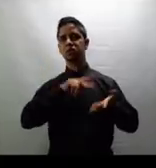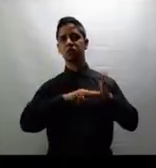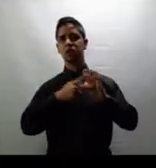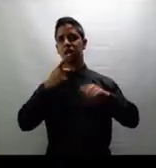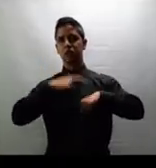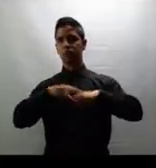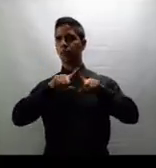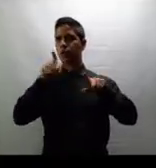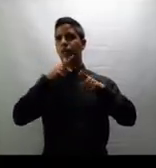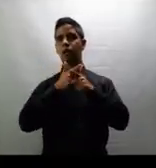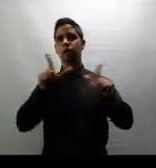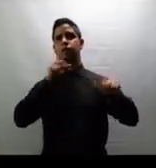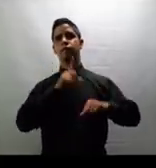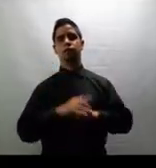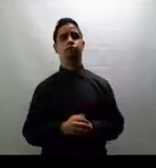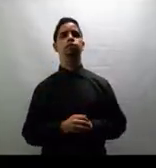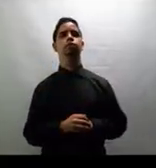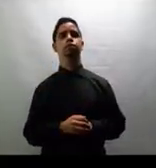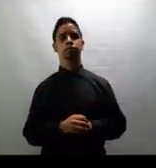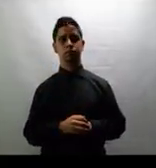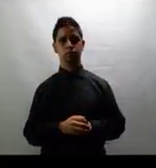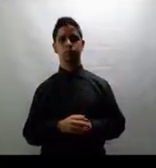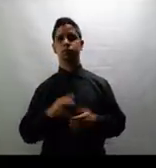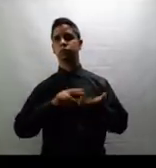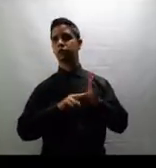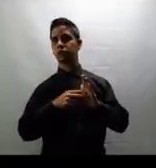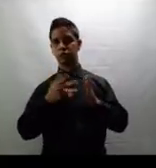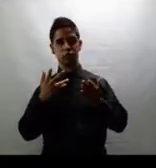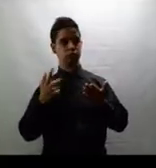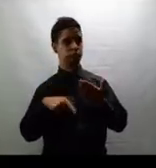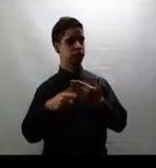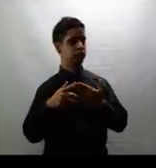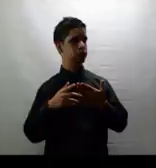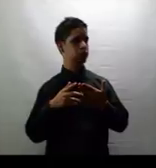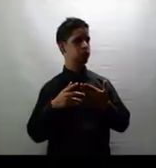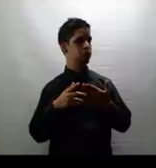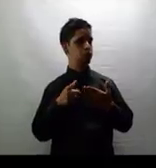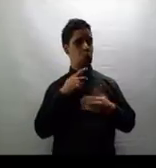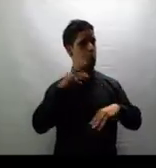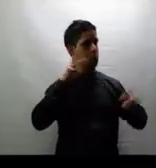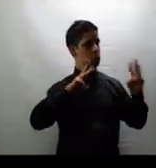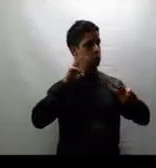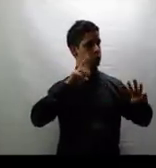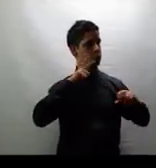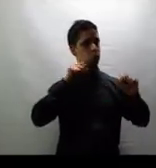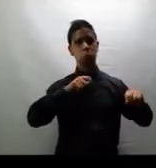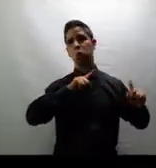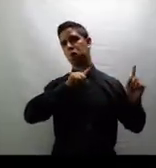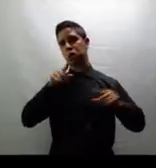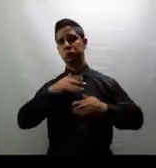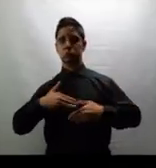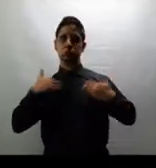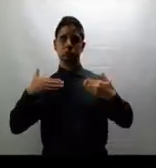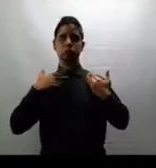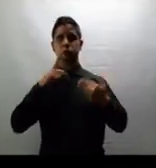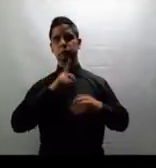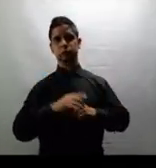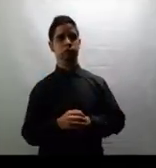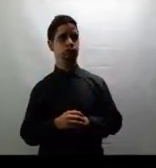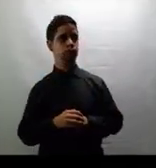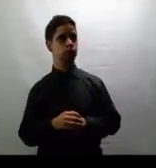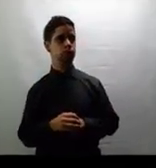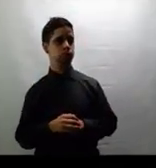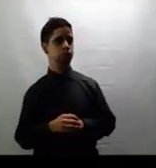de que éste fuera muy bien así que hasta que puedes o no te preocupes tú puedes ir contento y feliz